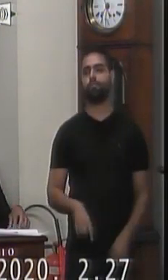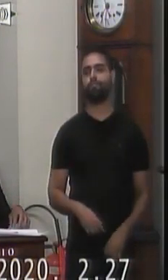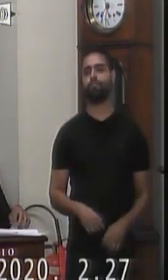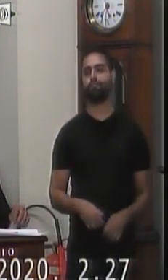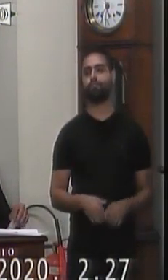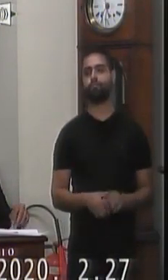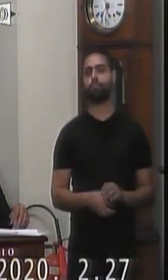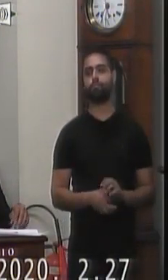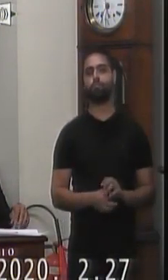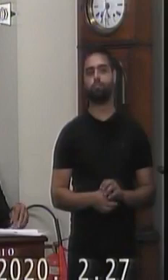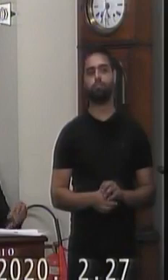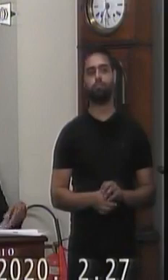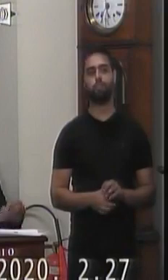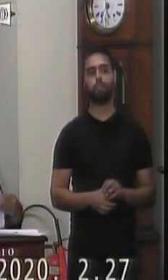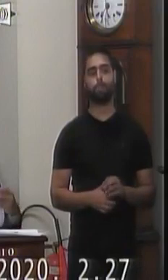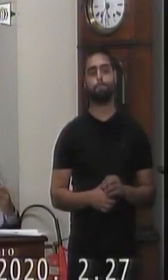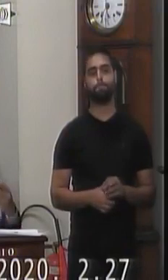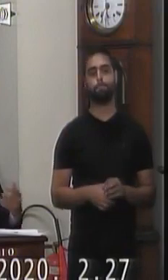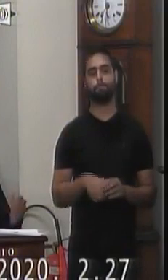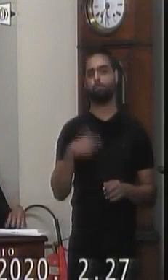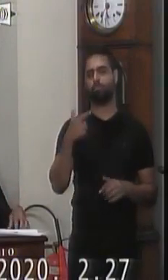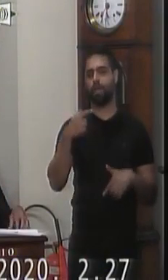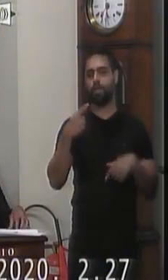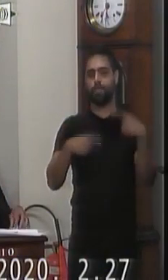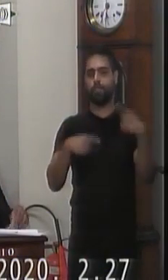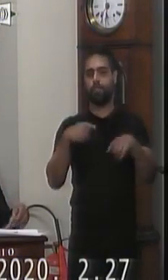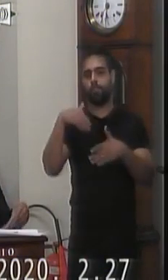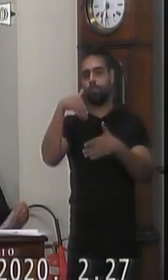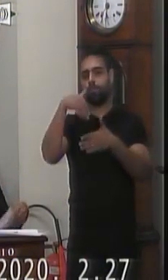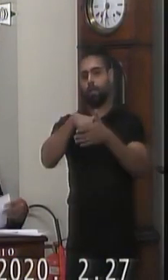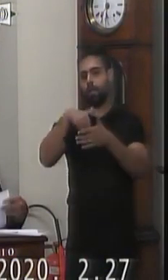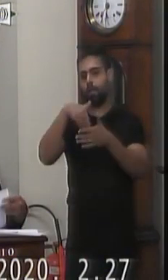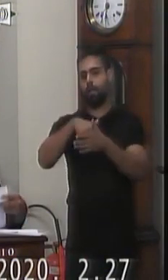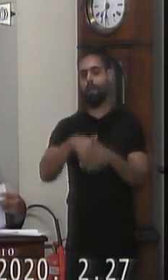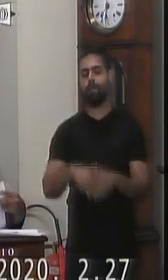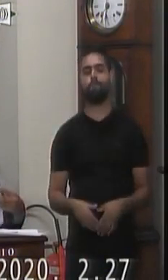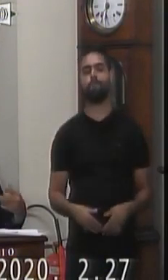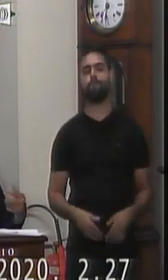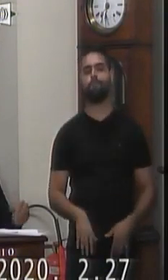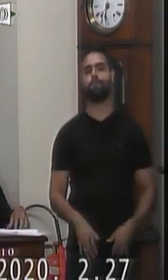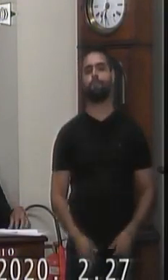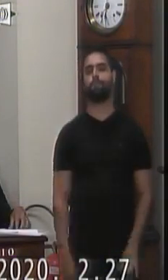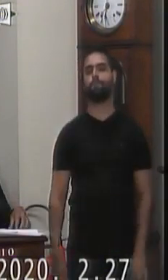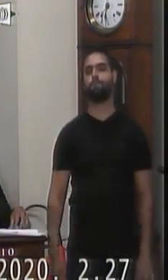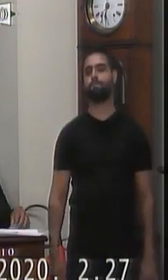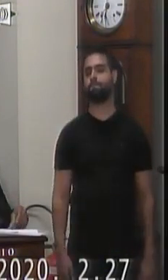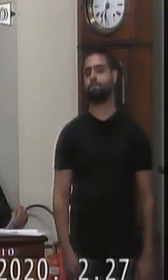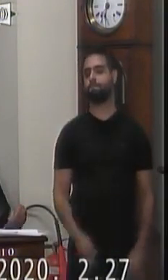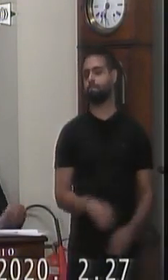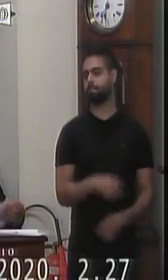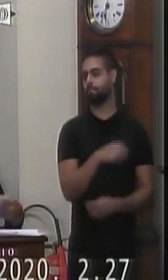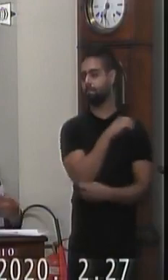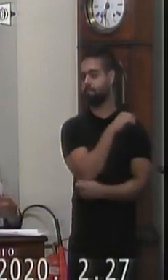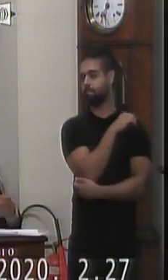em discussão. Não tendo quem queira discutir em votação, aprovado.